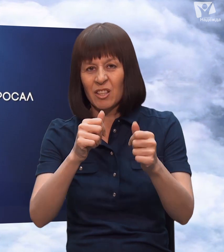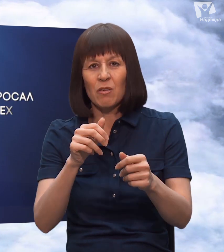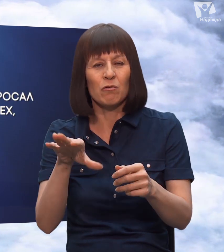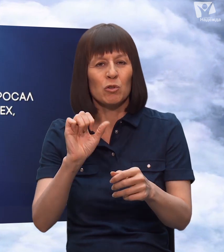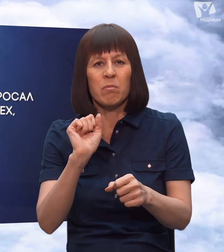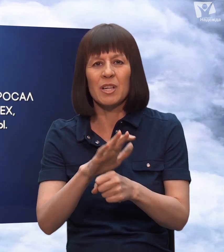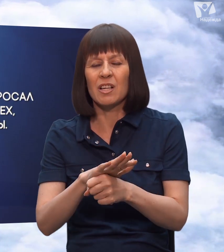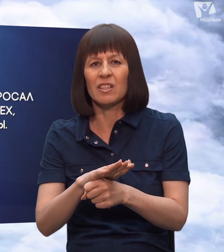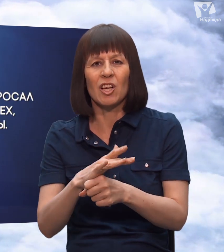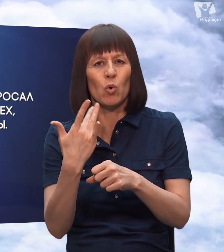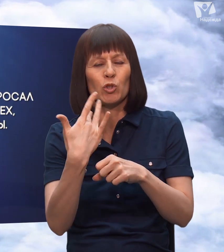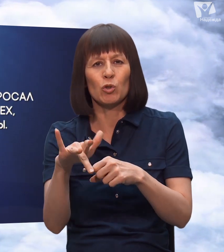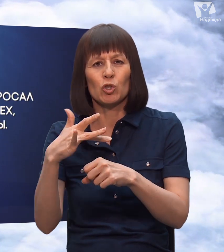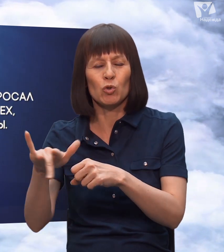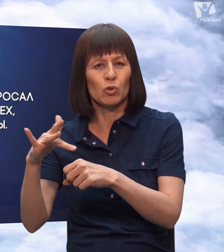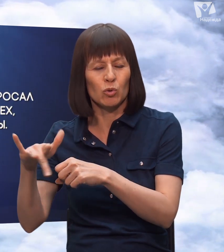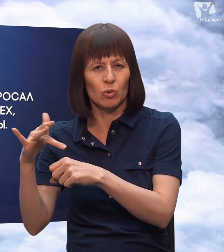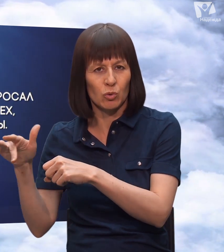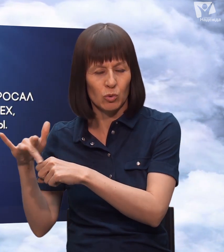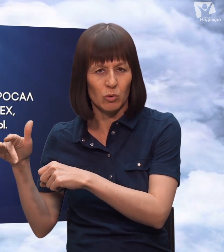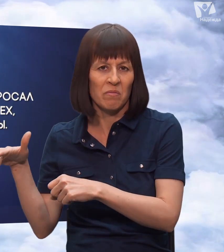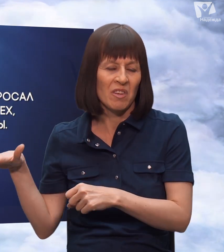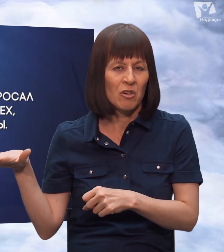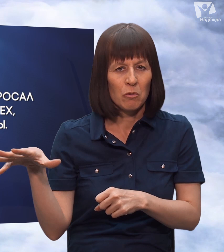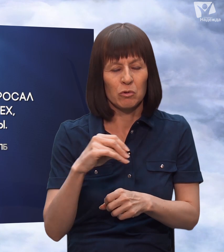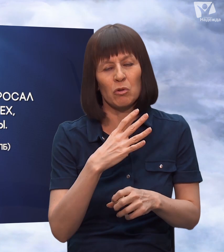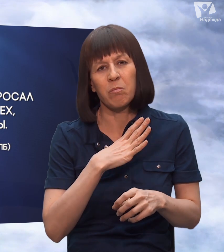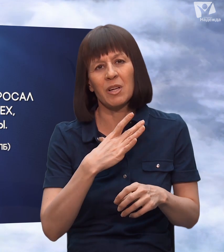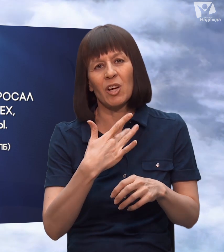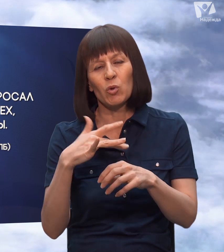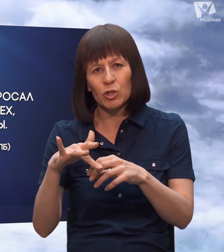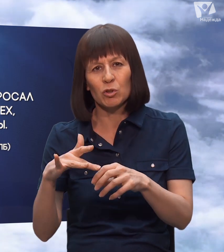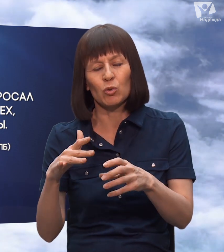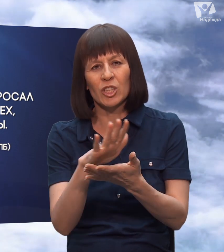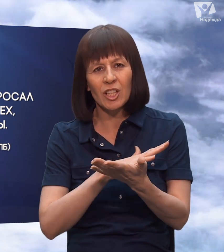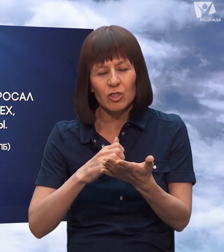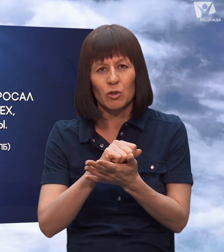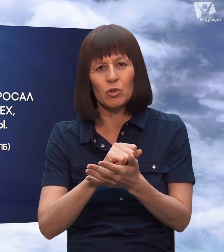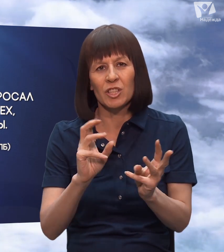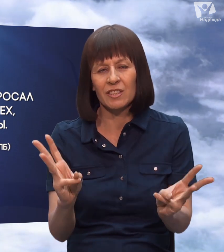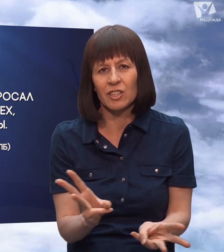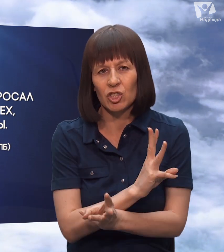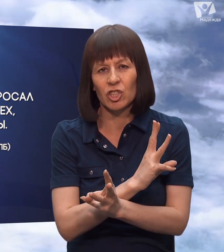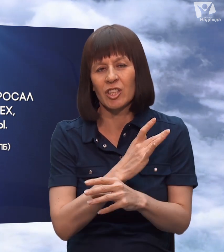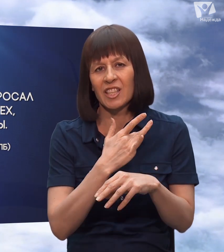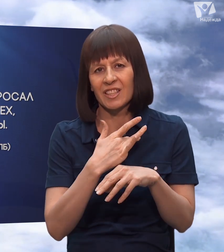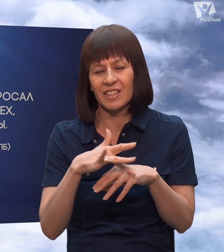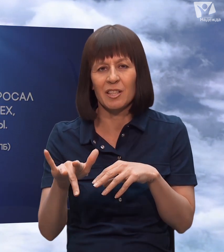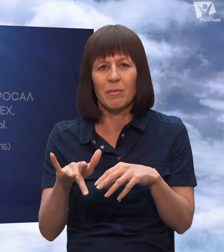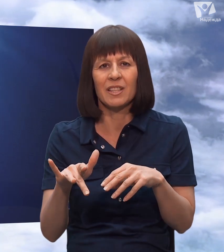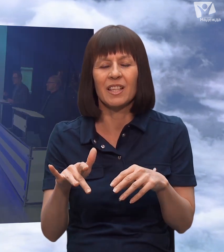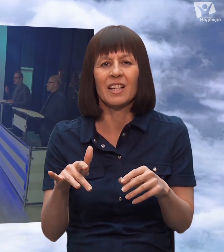идолов изваяния все разбил в дребезги разбросал обломки над могилами тех кто приносил им жертв осиба